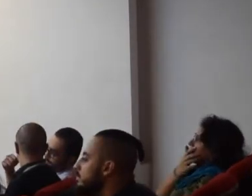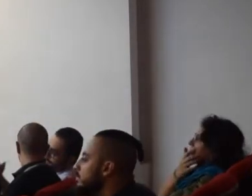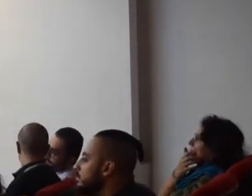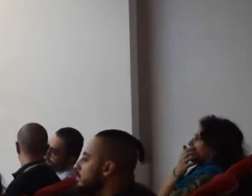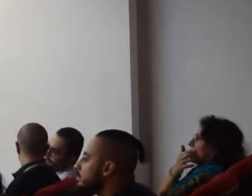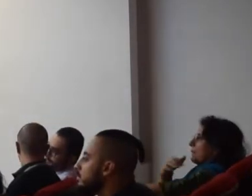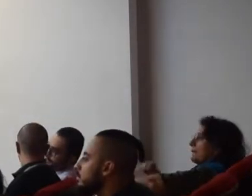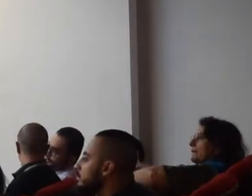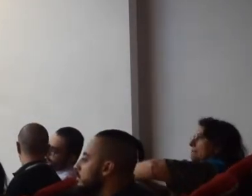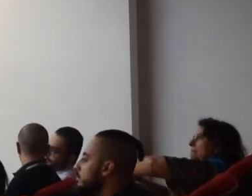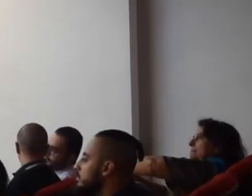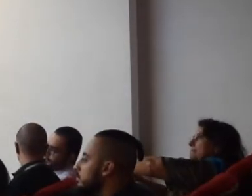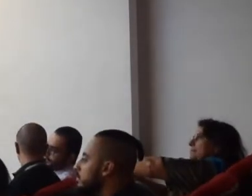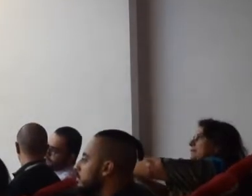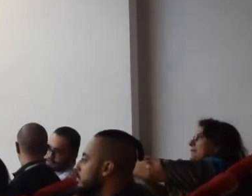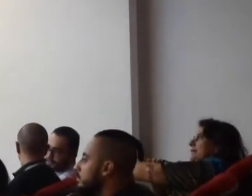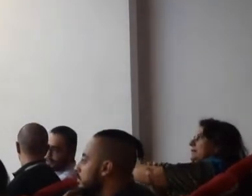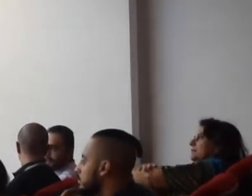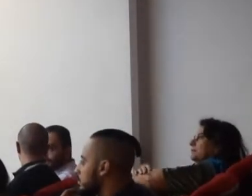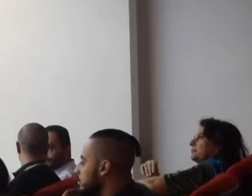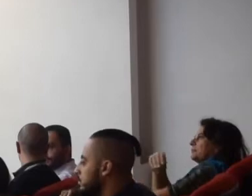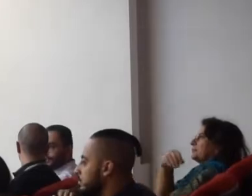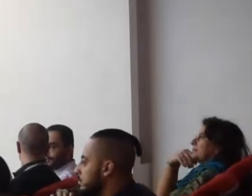de la propuesta que dice la profe Albermich?